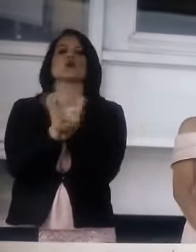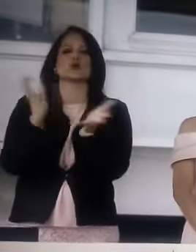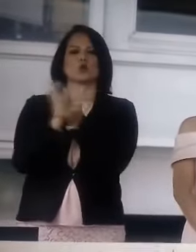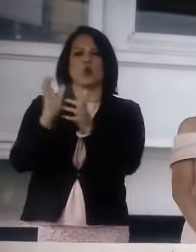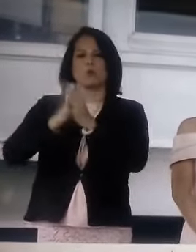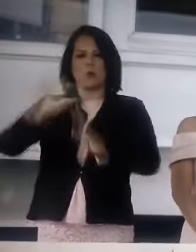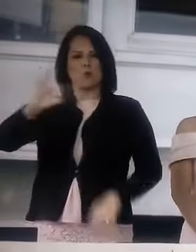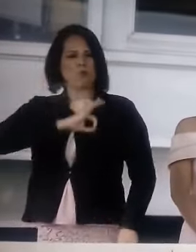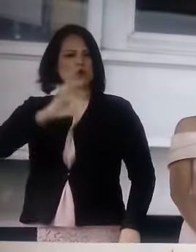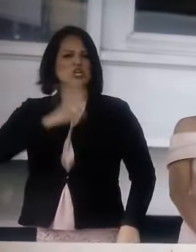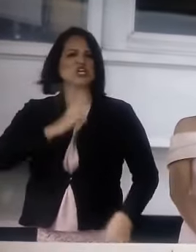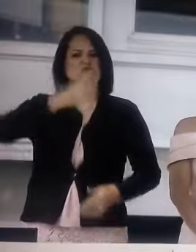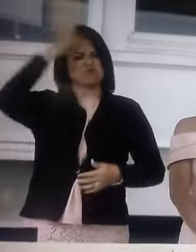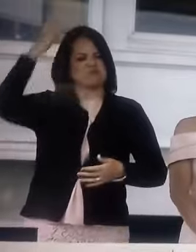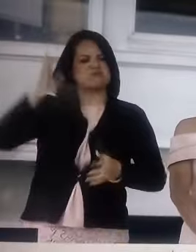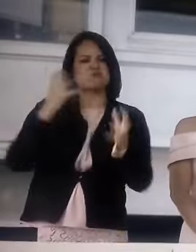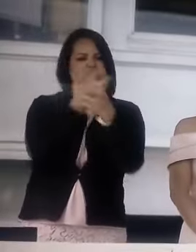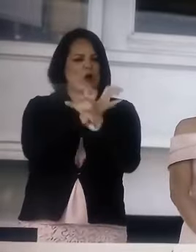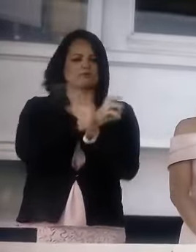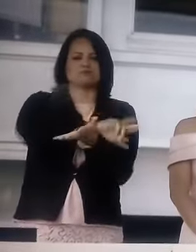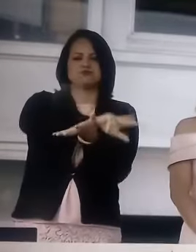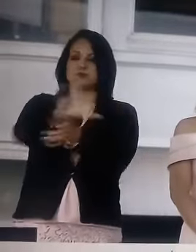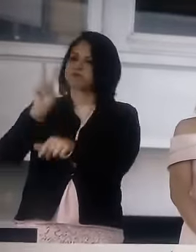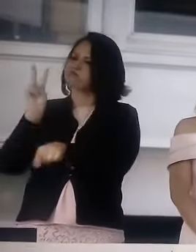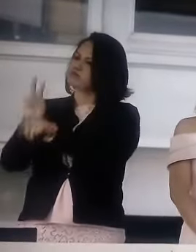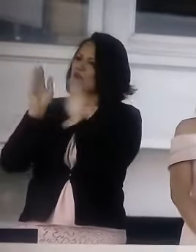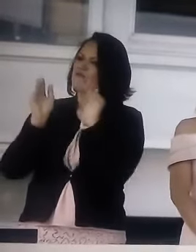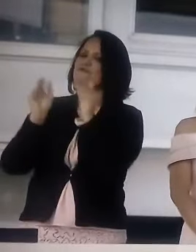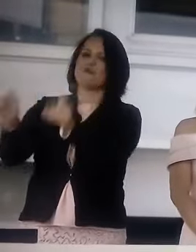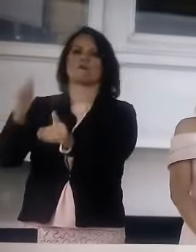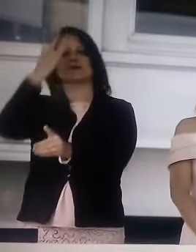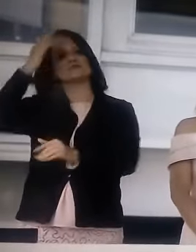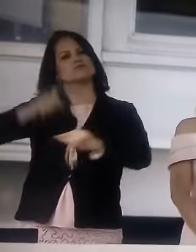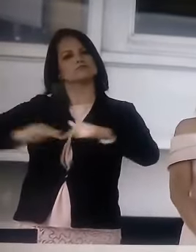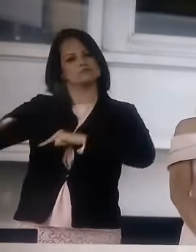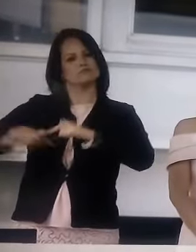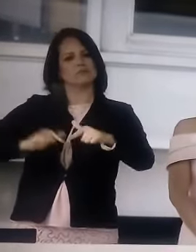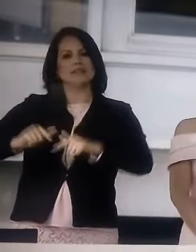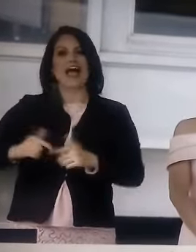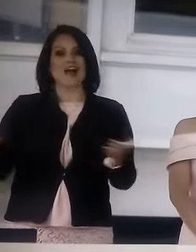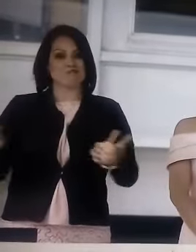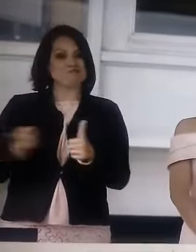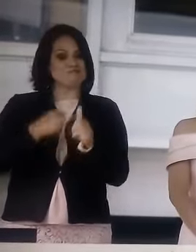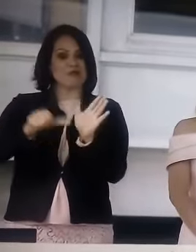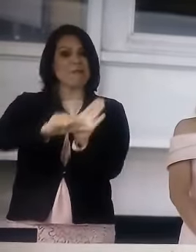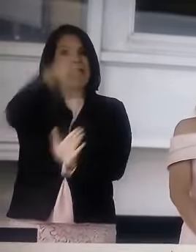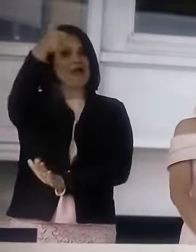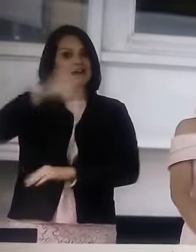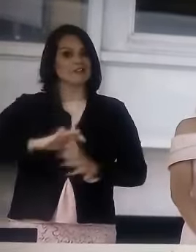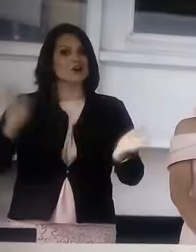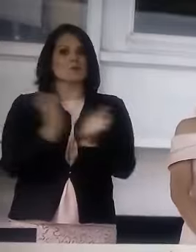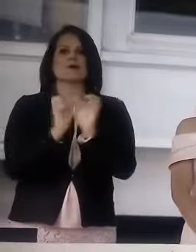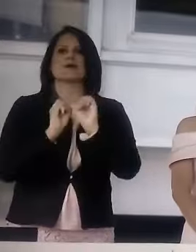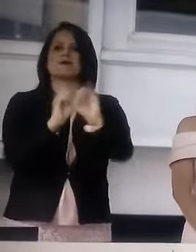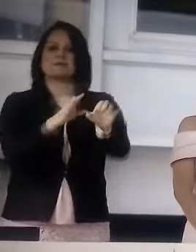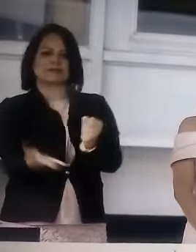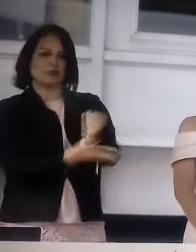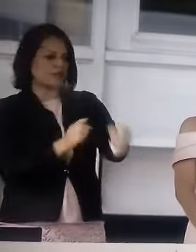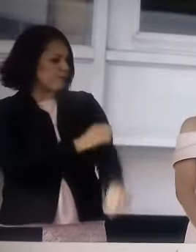segurança. Pela primeira vez, o Brasil irá priorizar a educação básica, que é que realmente